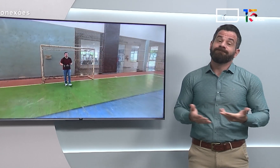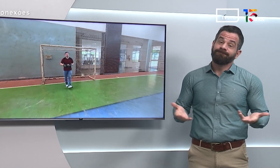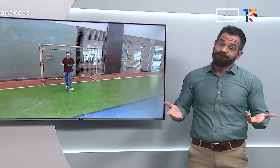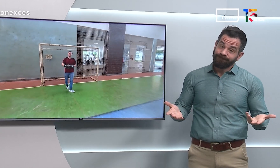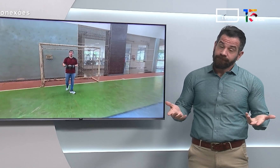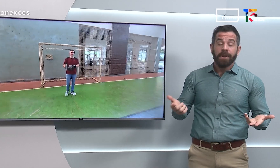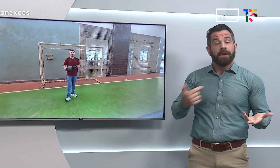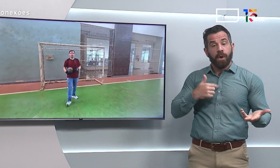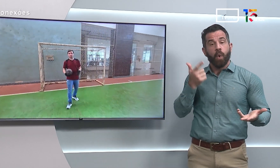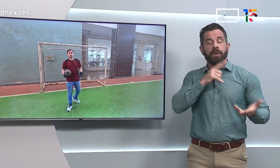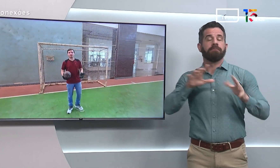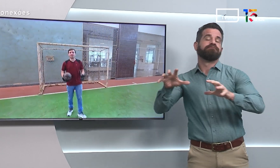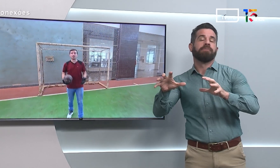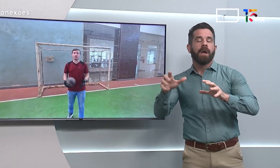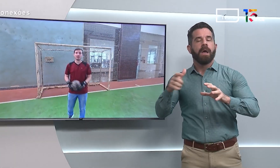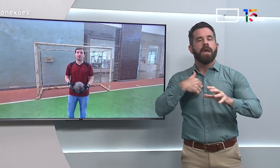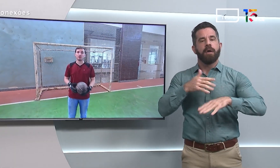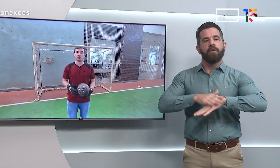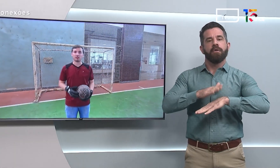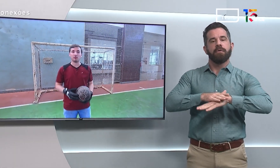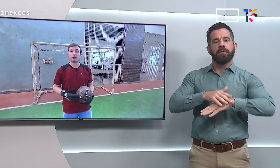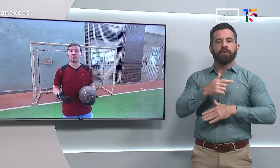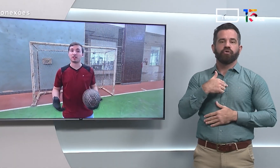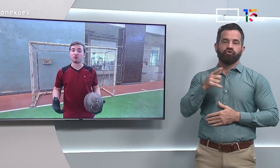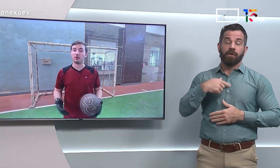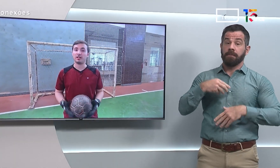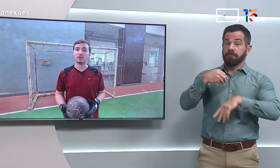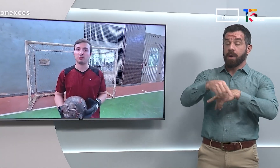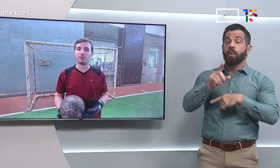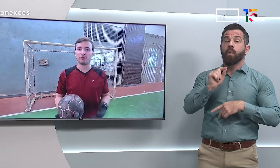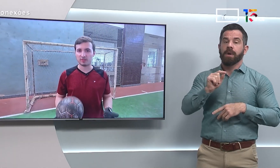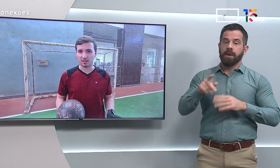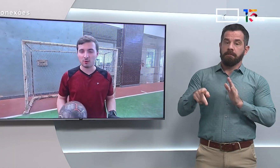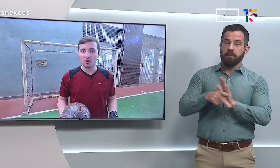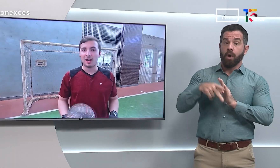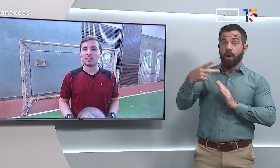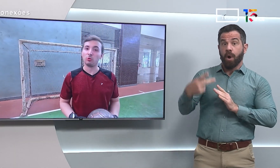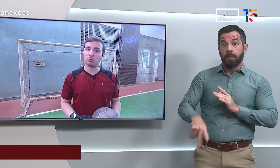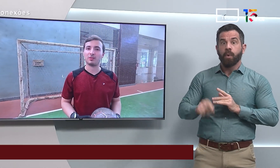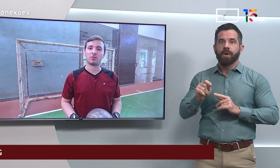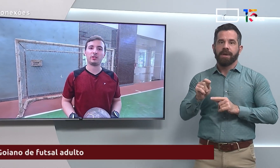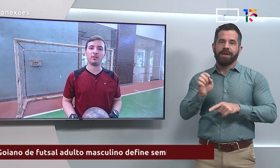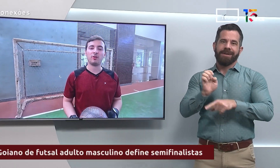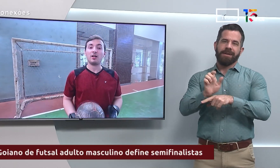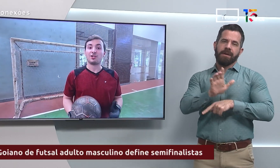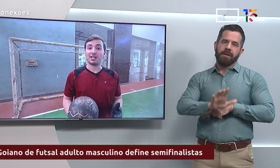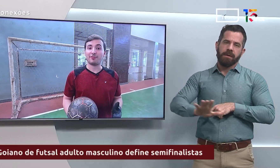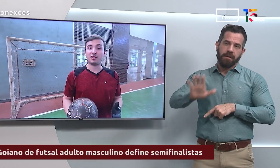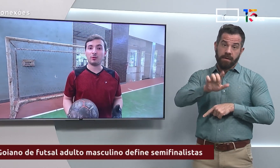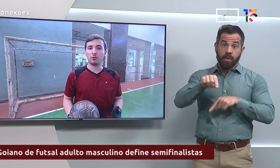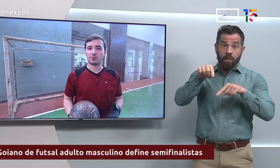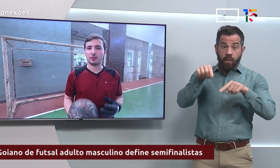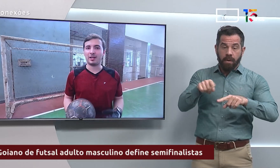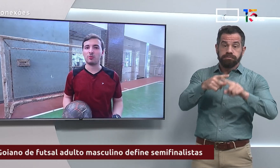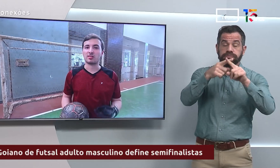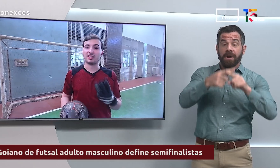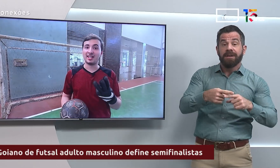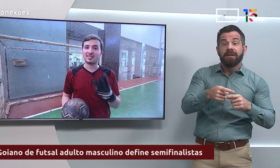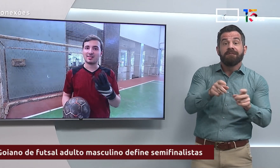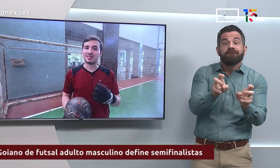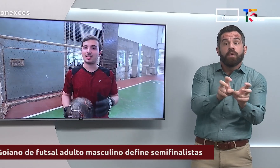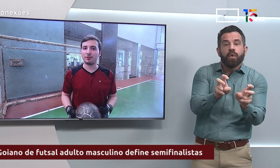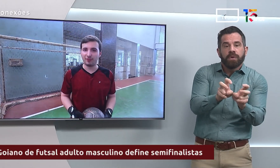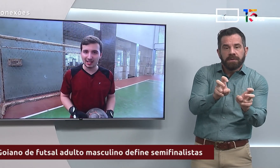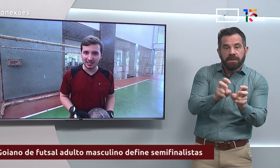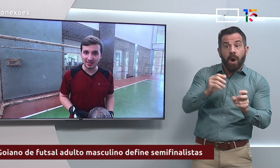Como eu defendi, eu vou começar te falando que o Campeonato Goiano de Futsal adulto masculino já definiu os primeiros